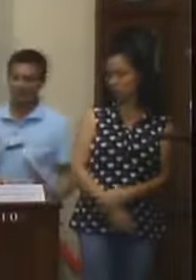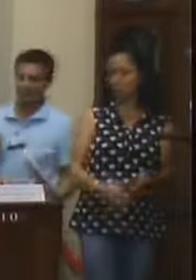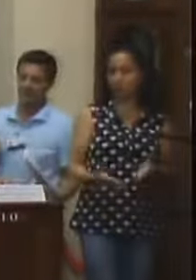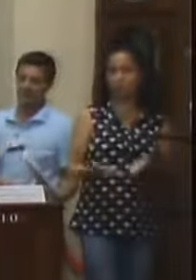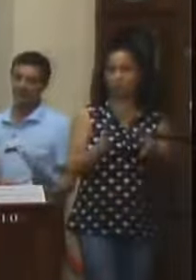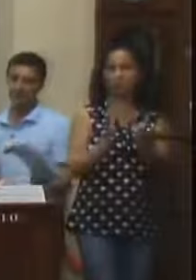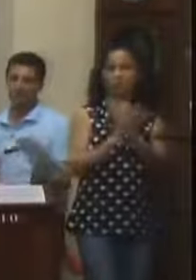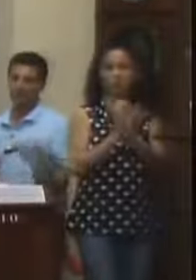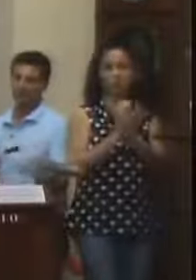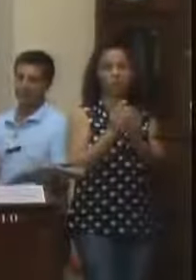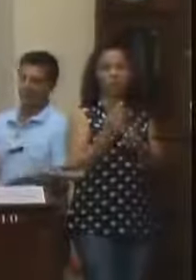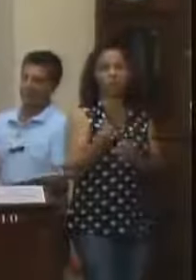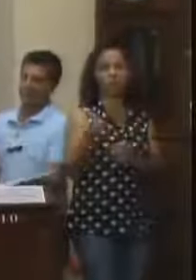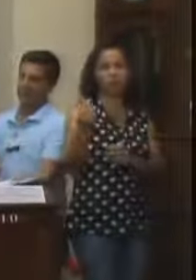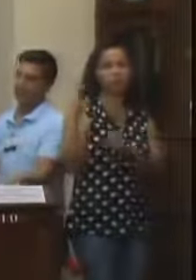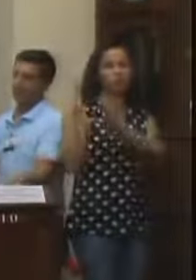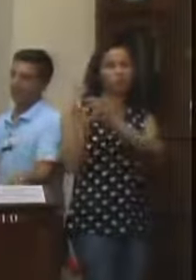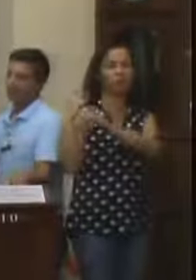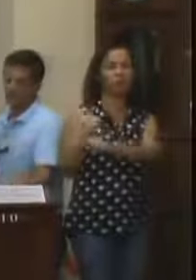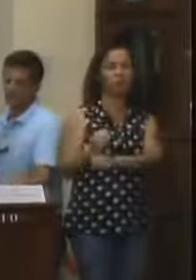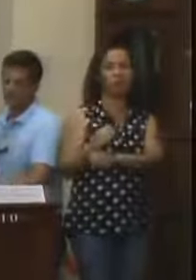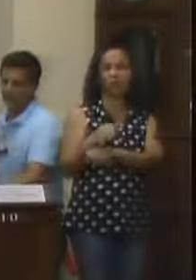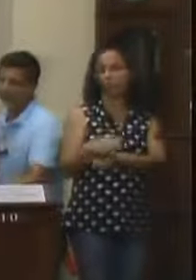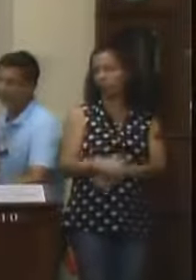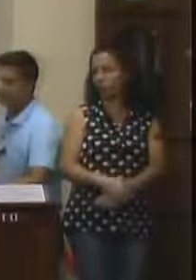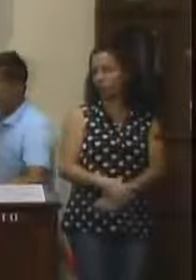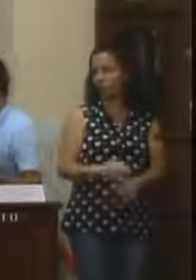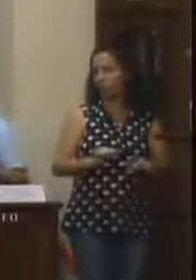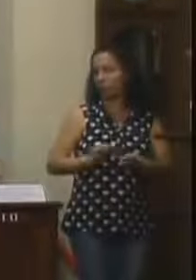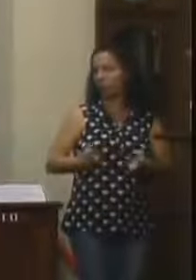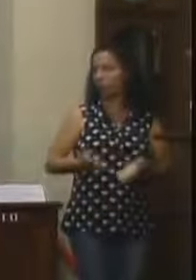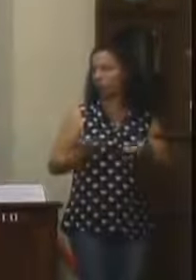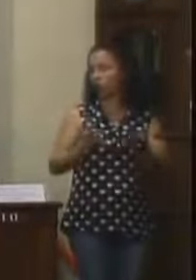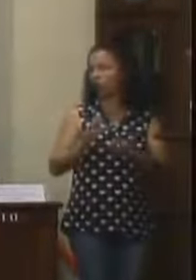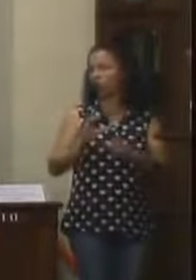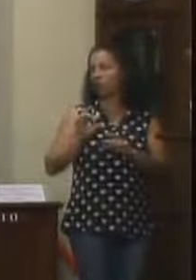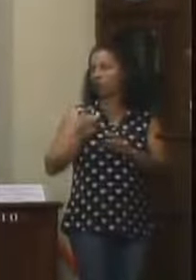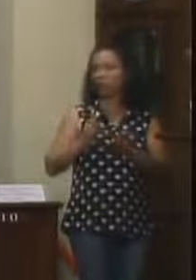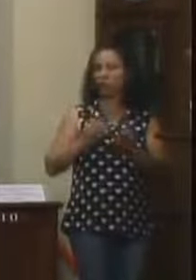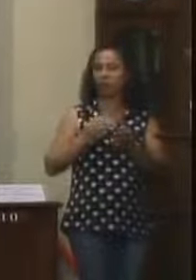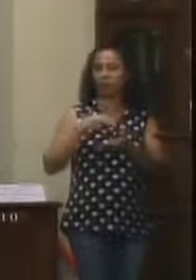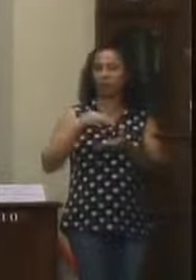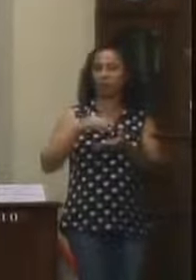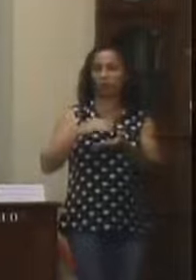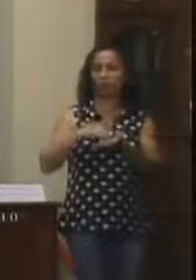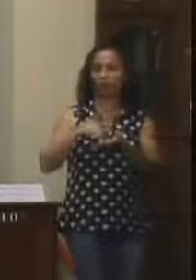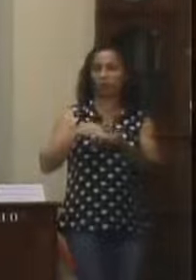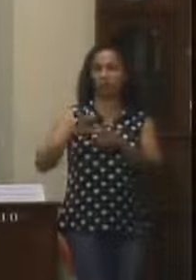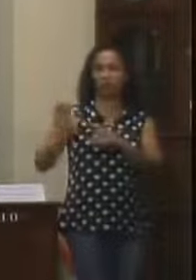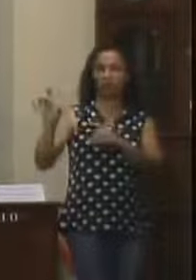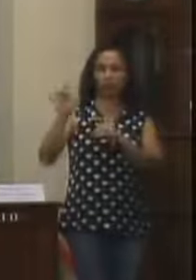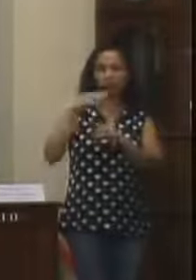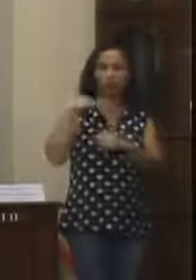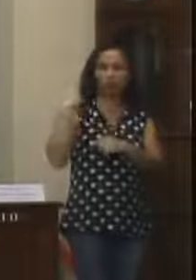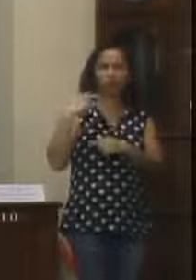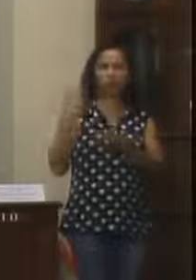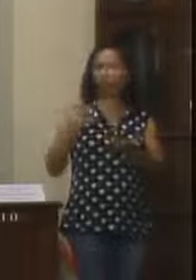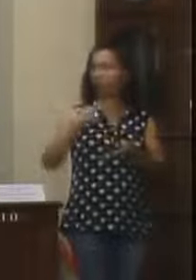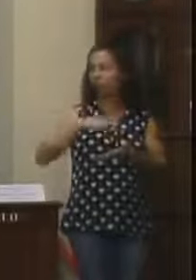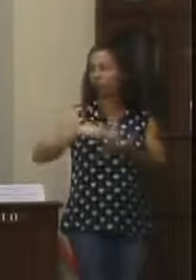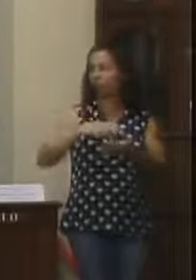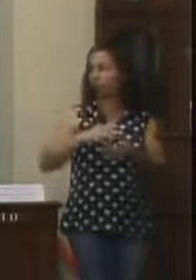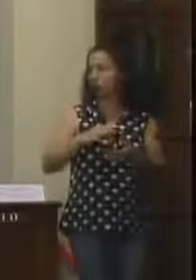Encaminhar para a Comissão de Finanças e Orçamentos. Os projetos serão encaminhados para os e-mails dos senhores e das senhoras vereadores. Passamos, então, agora à